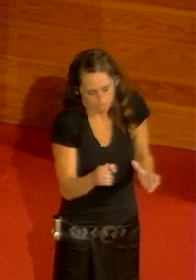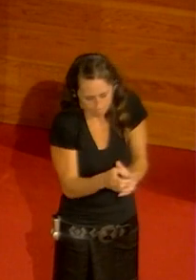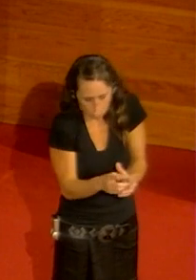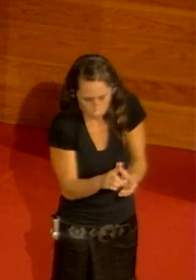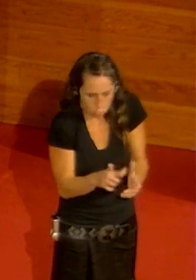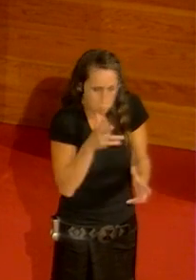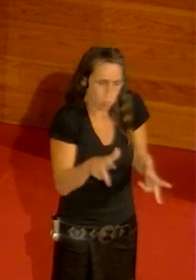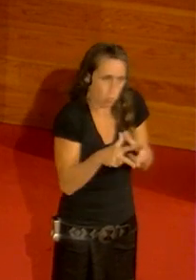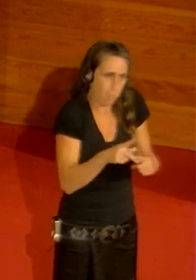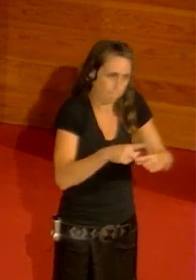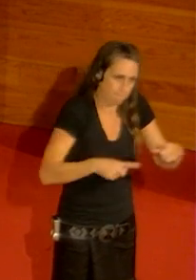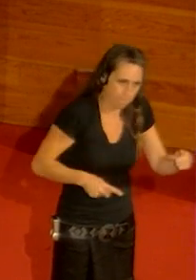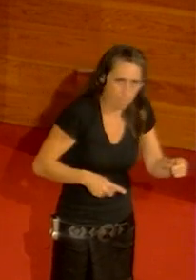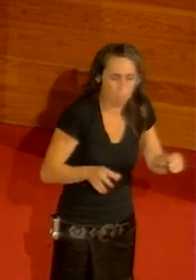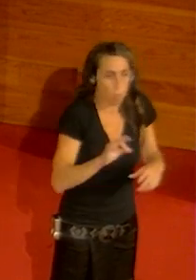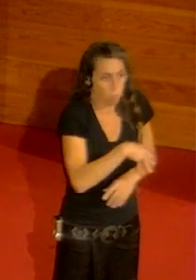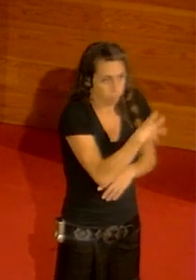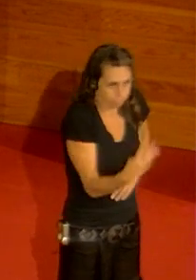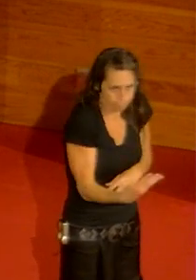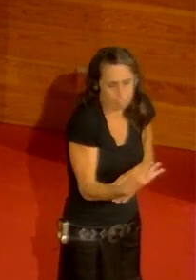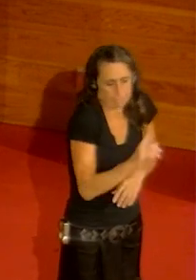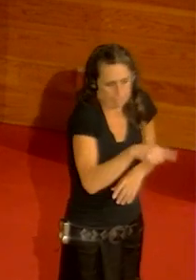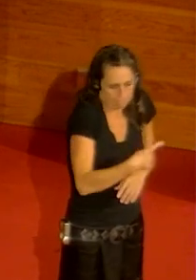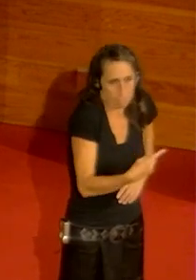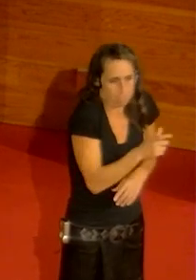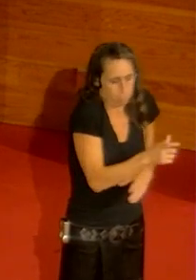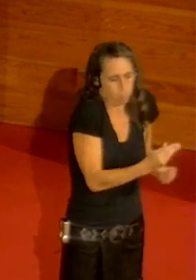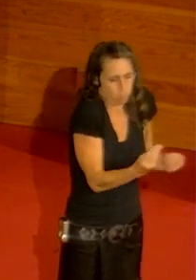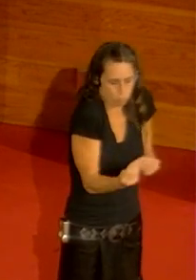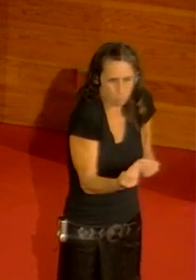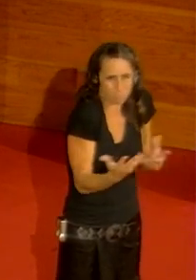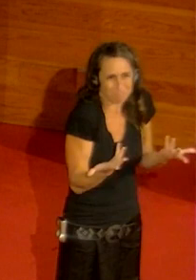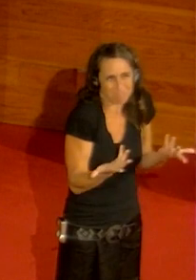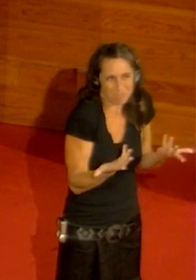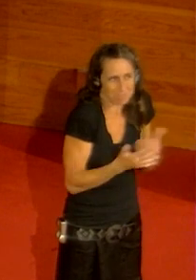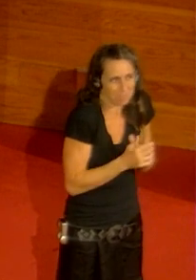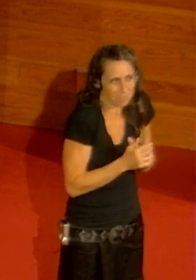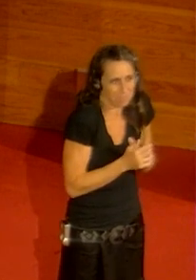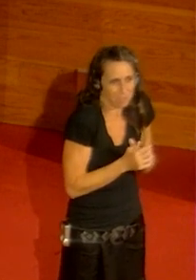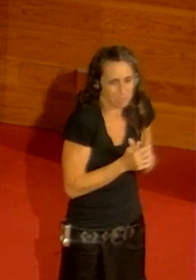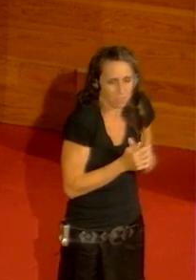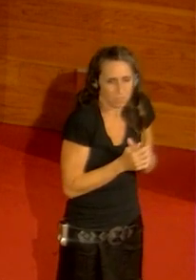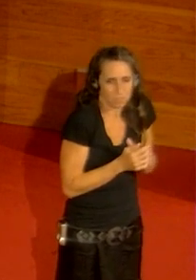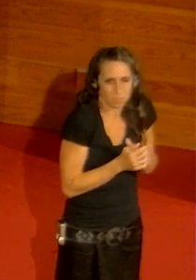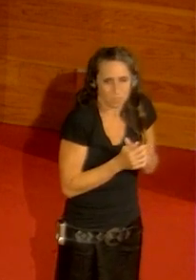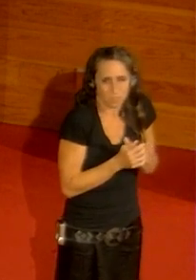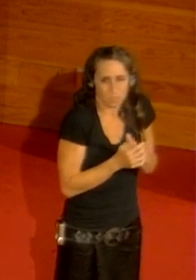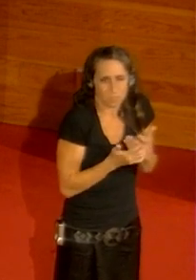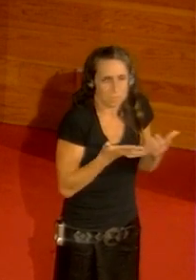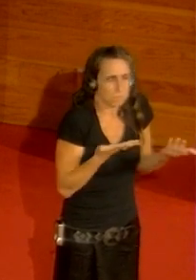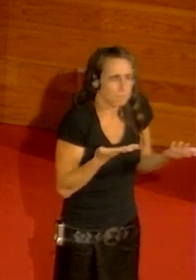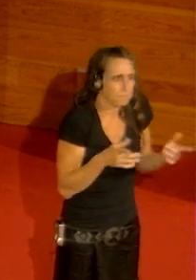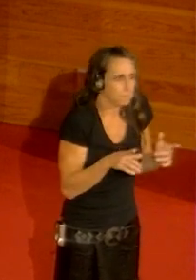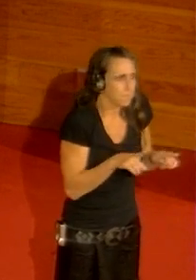una mitad de la población y o los lgtb son mucha gente también pero que que es un